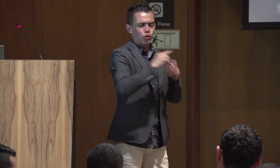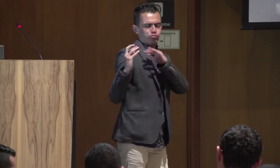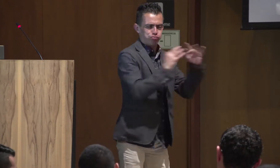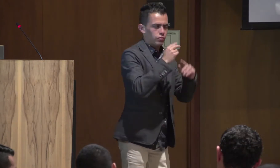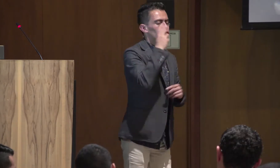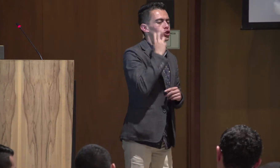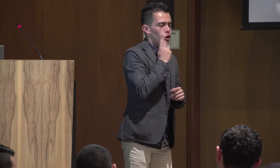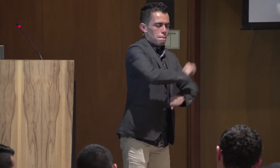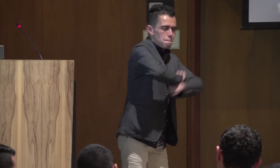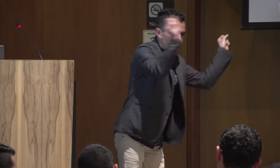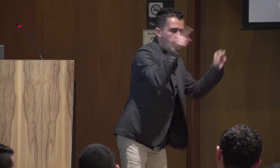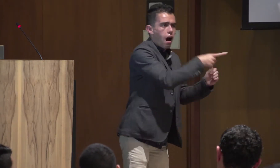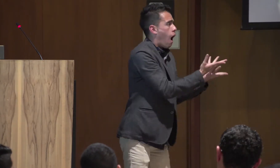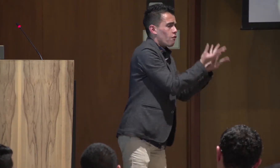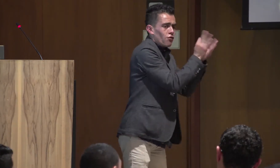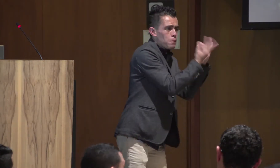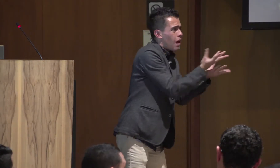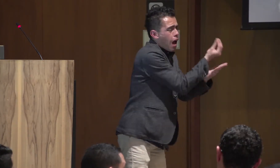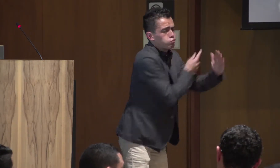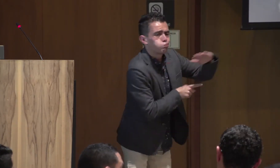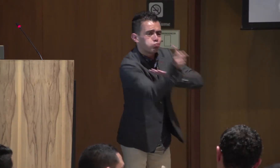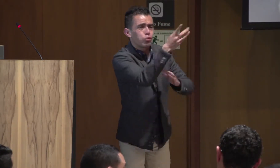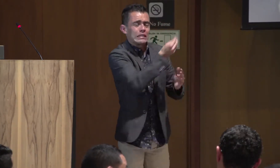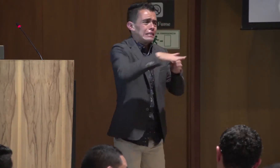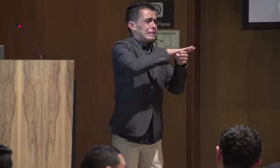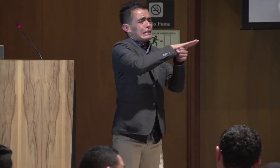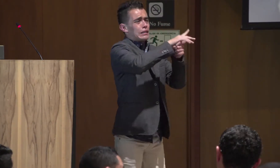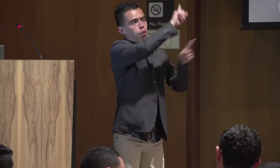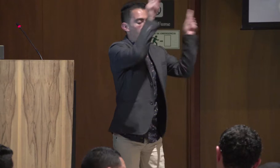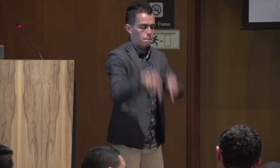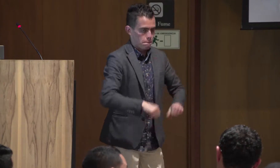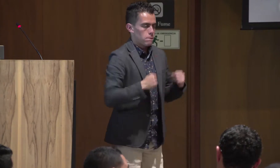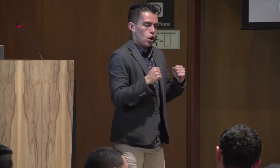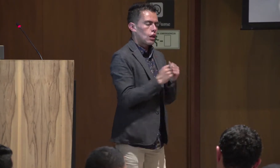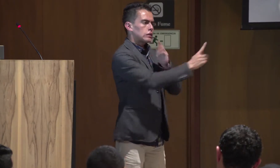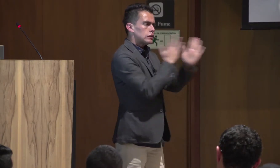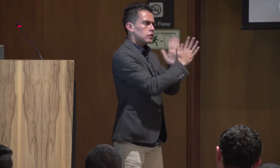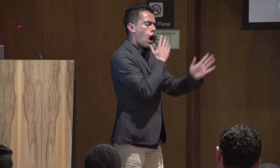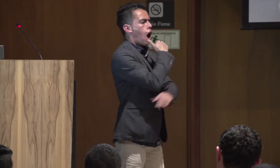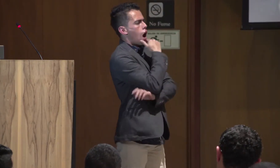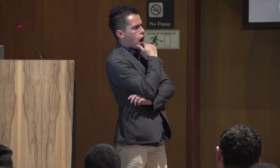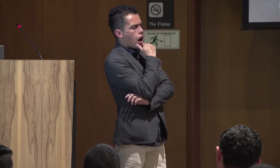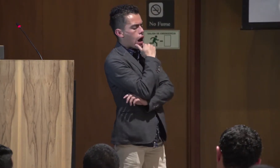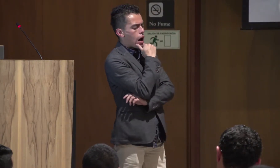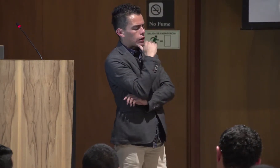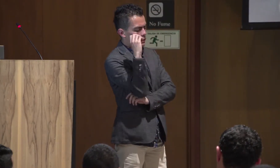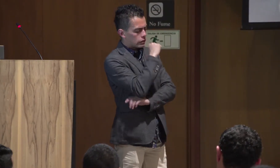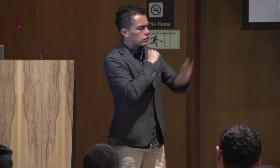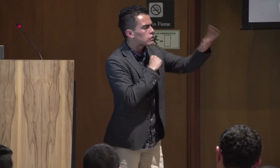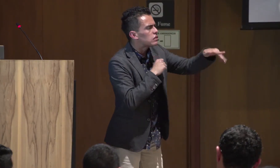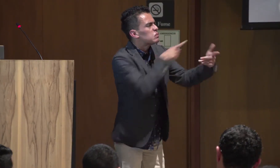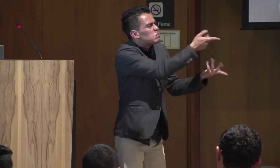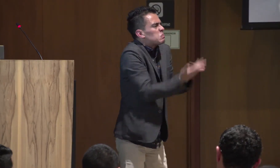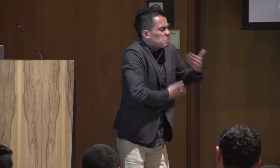de desplazamiento, que en vista del desplazamiento ella tuvo que venirse con su familia, huir de su lugar de residencia. Ella nos contaba un